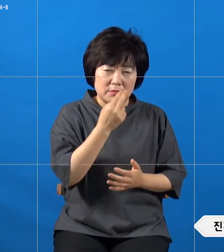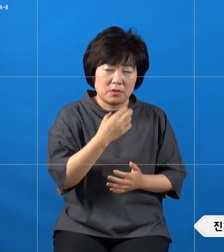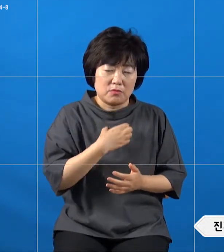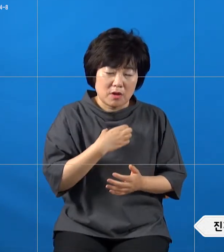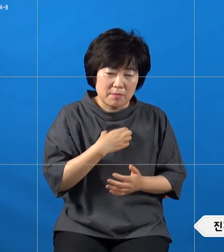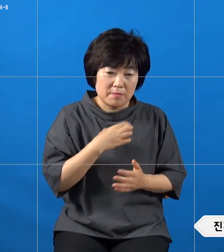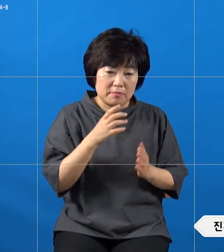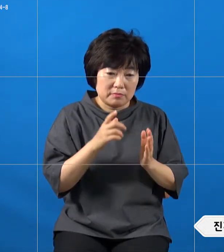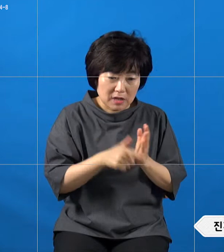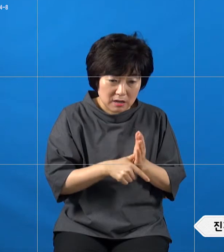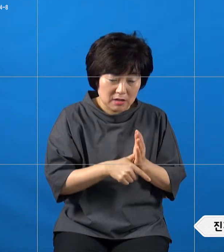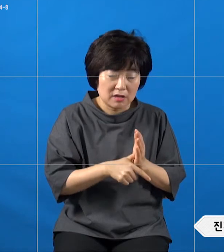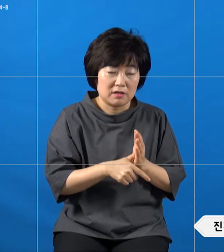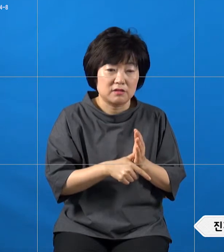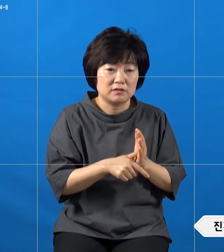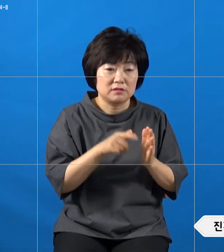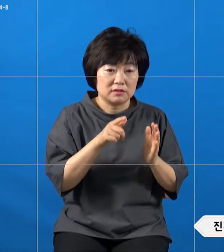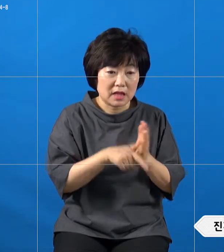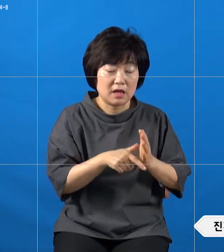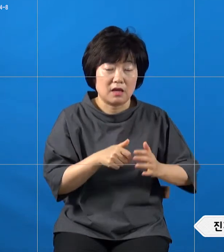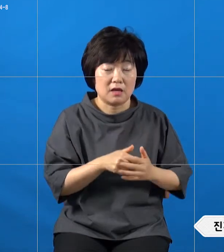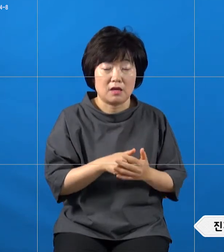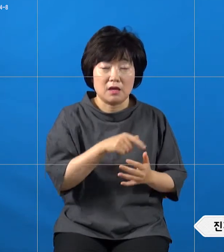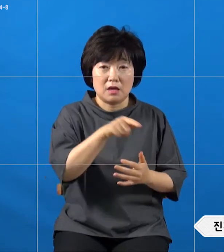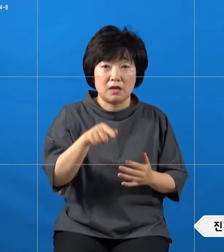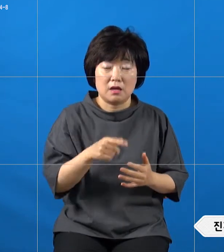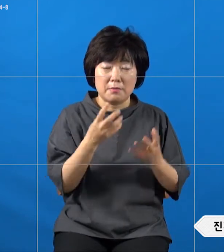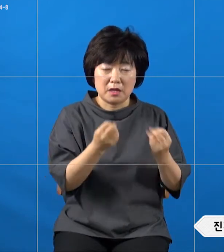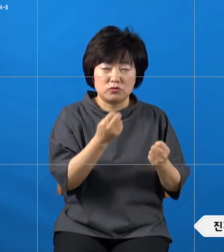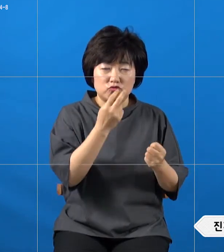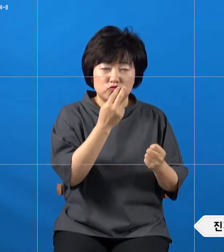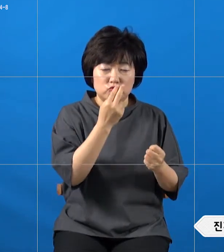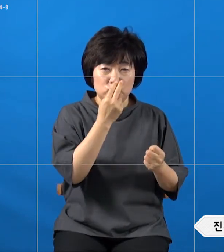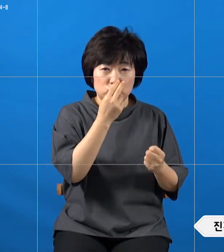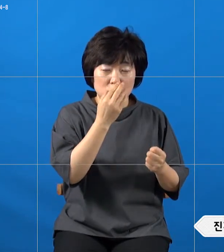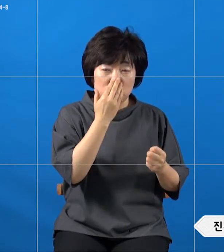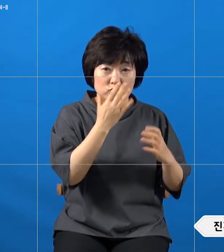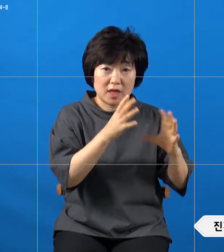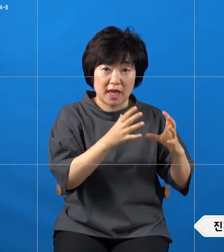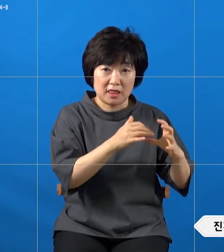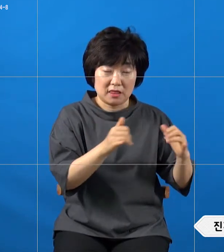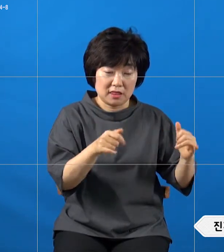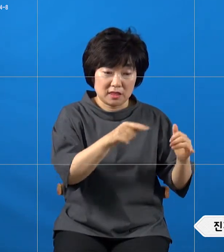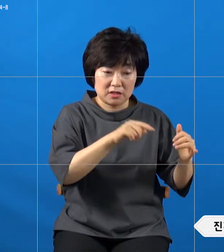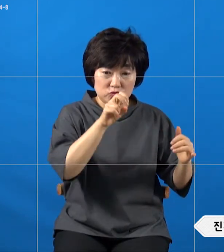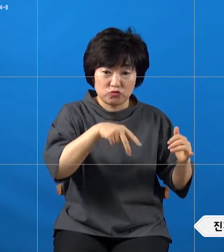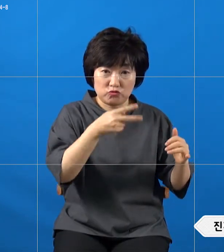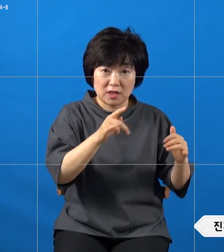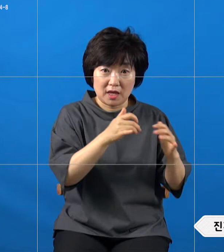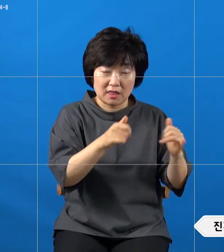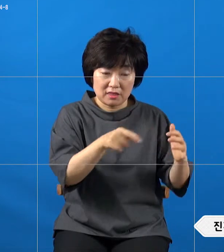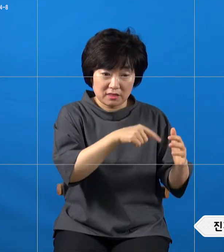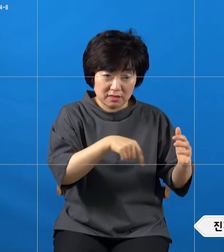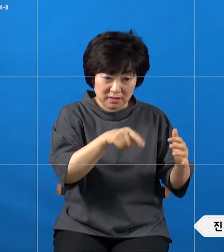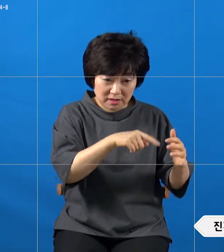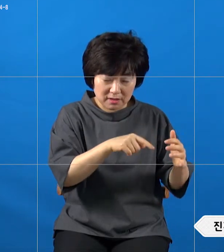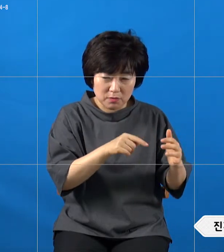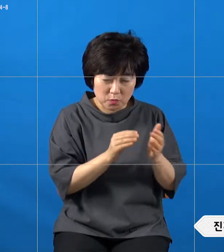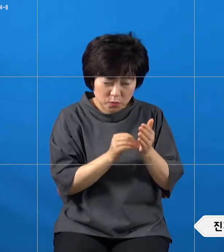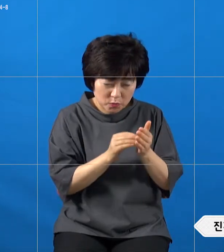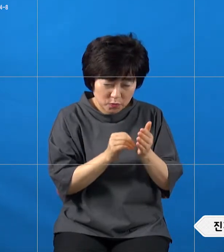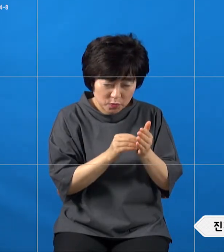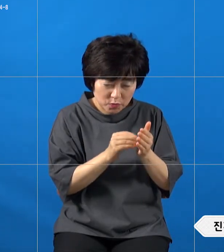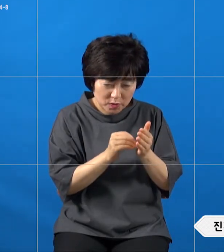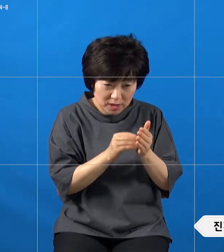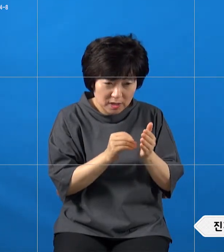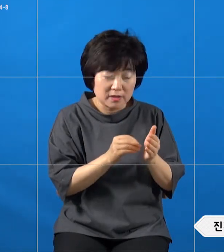유대인들을 구출했던 이 오스카 쉰들러, 실제 인물의 그의 삶의 모습을 우리는 잘